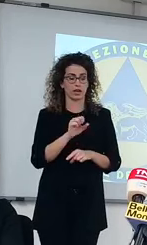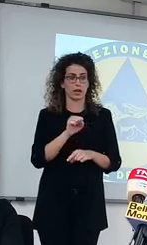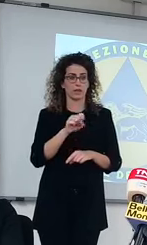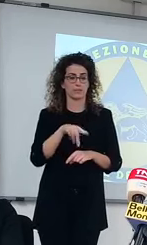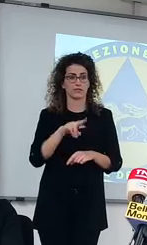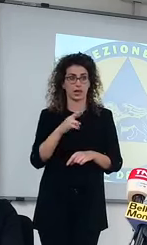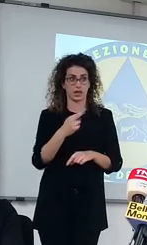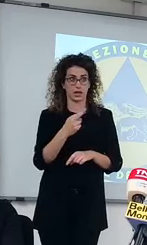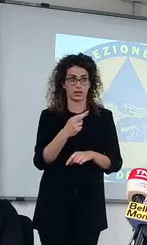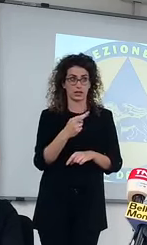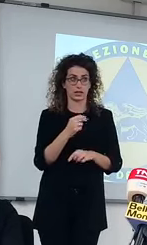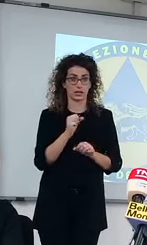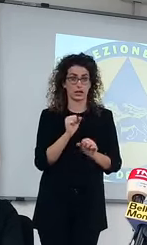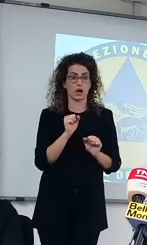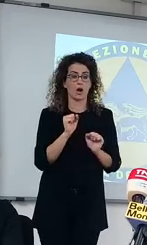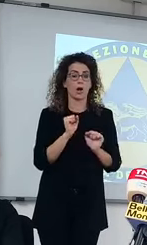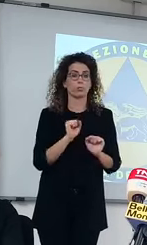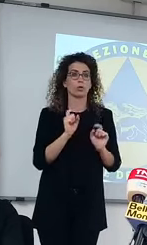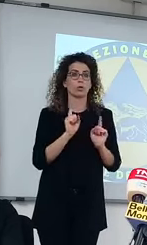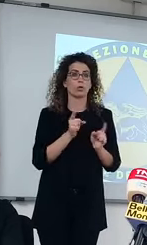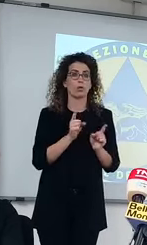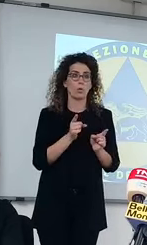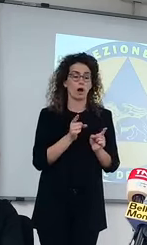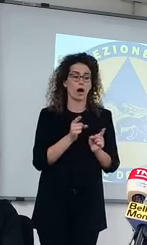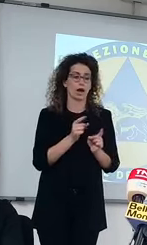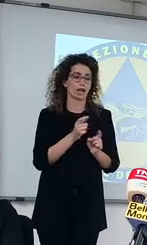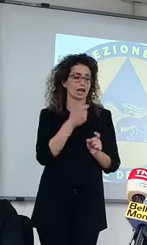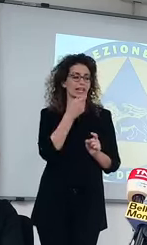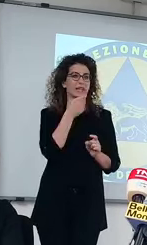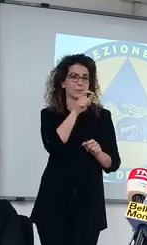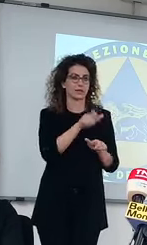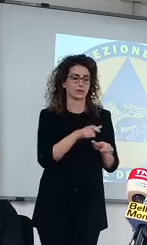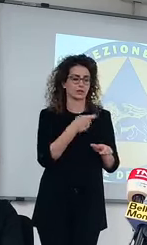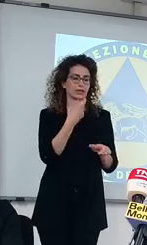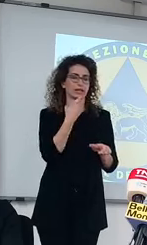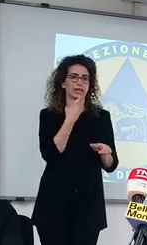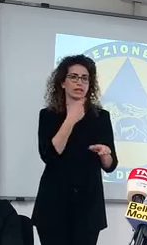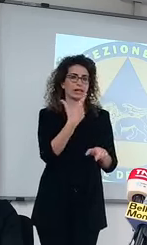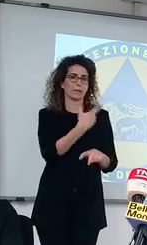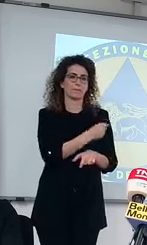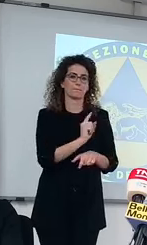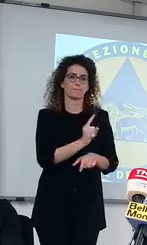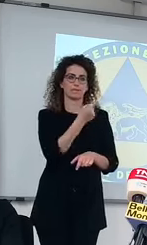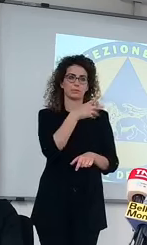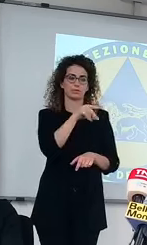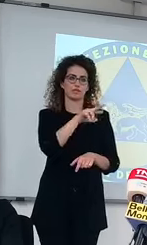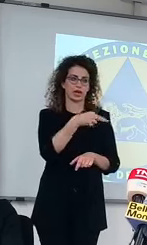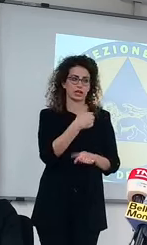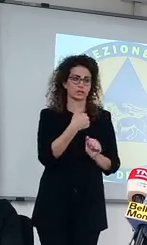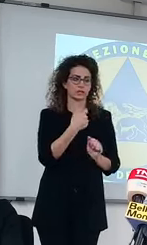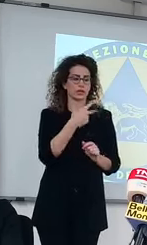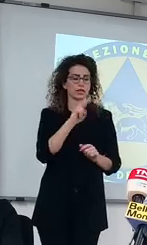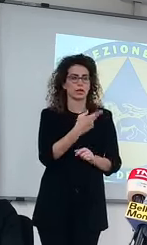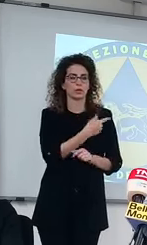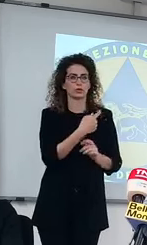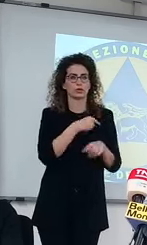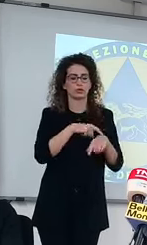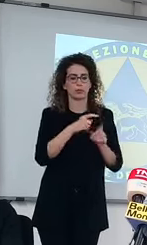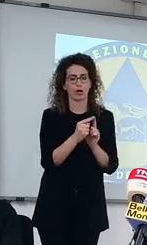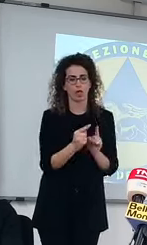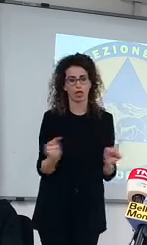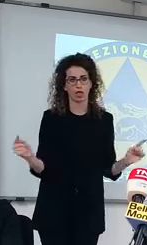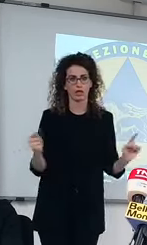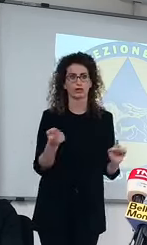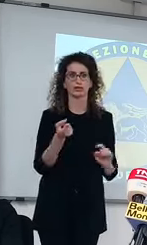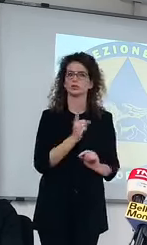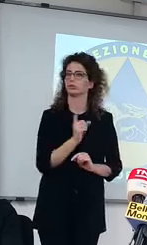prima dose di Pfizer si vedranno dilazionare ulteriormente il richiamo con Pfizer? No, okay. Noi non